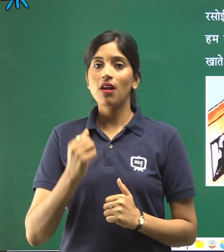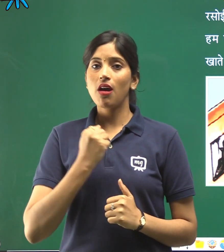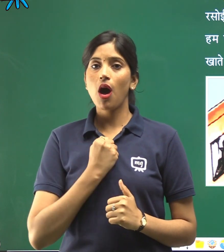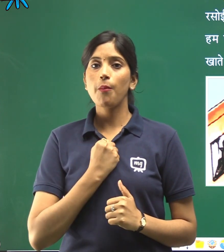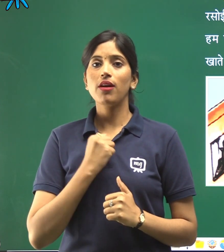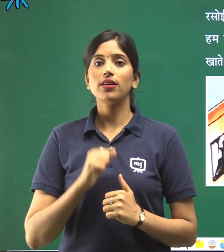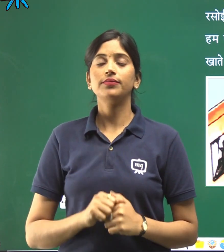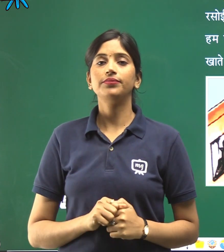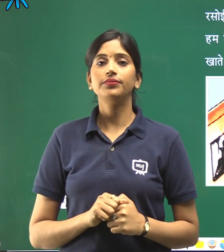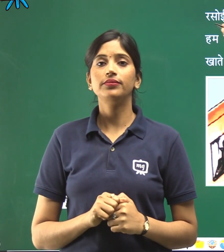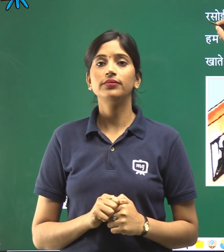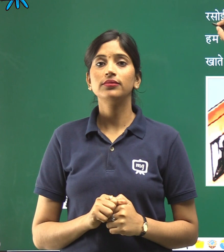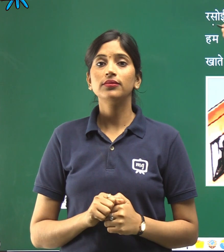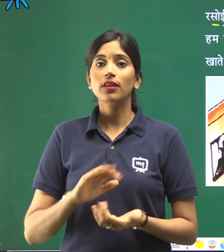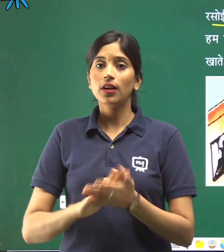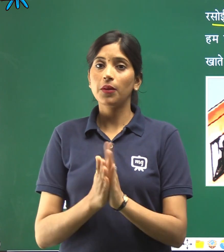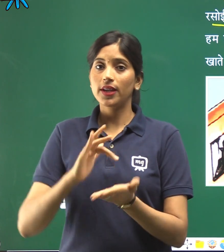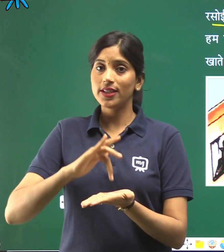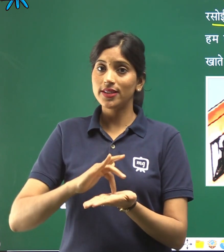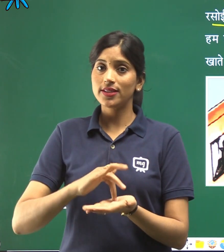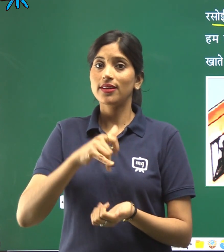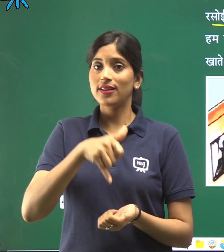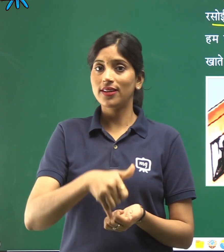हमारा रसोई घर है।